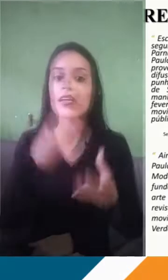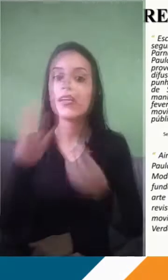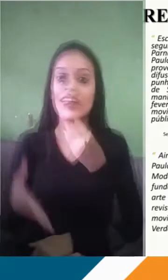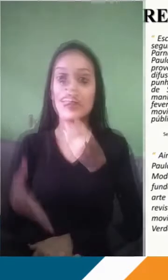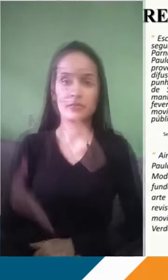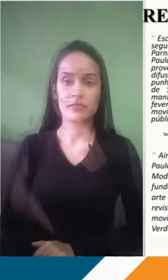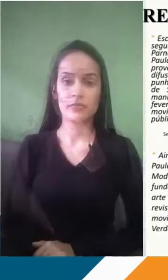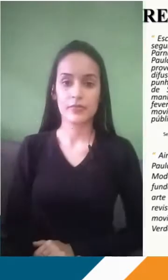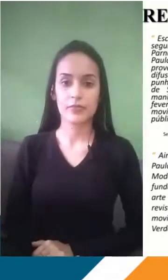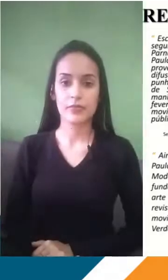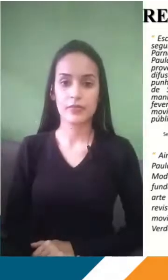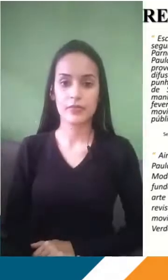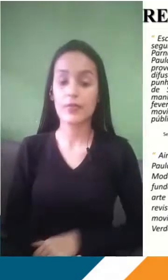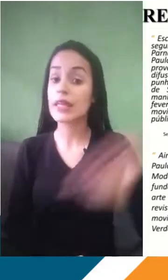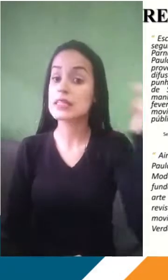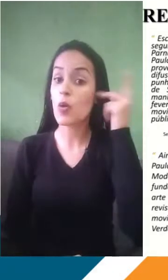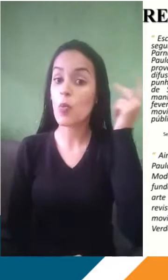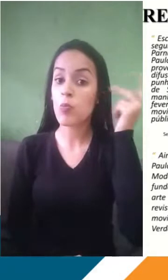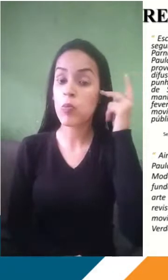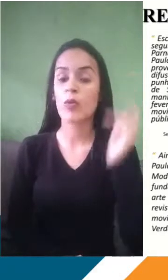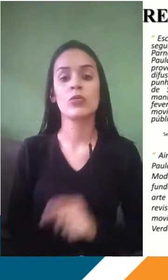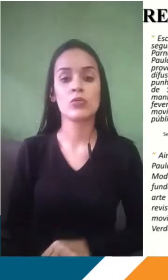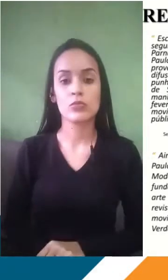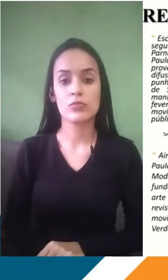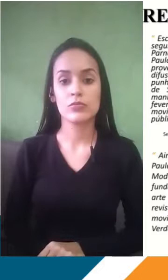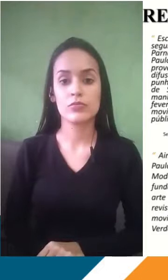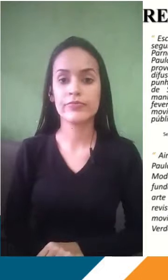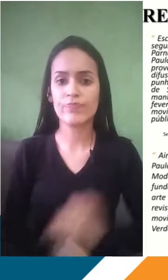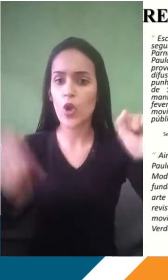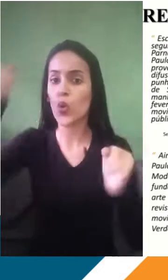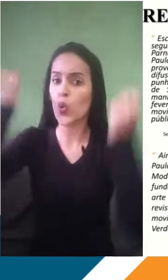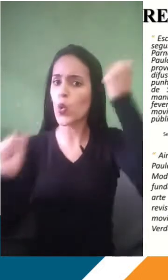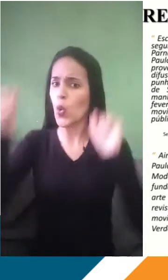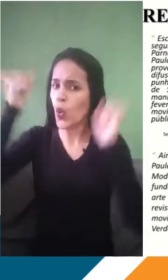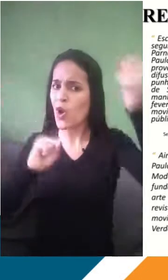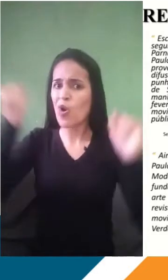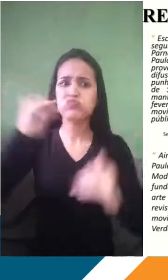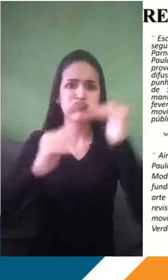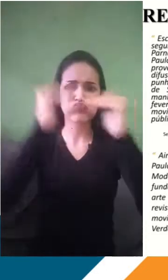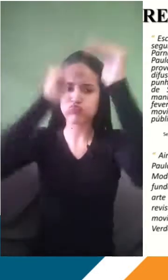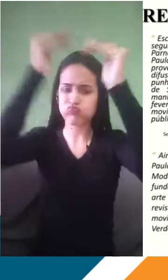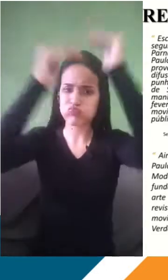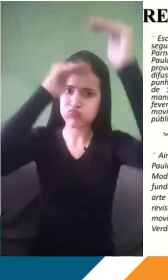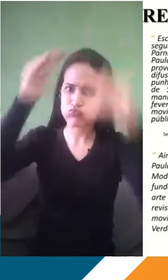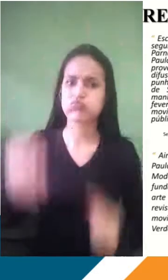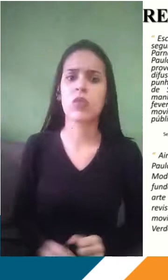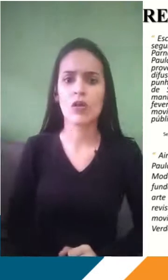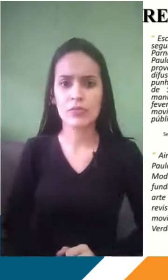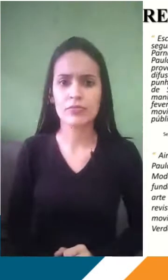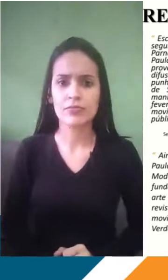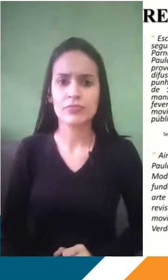Particularmente em São Paulo, a industrialização e os recursos financeiros provenientes da cafeicultura criavam um